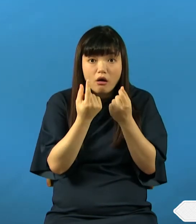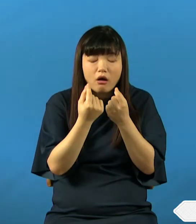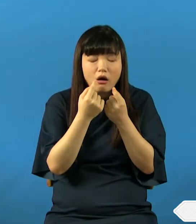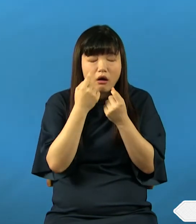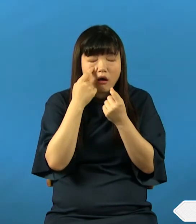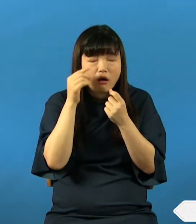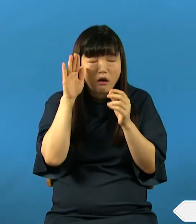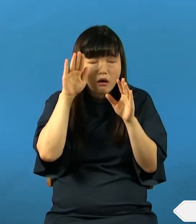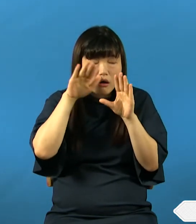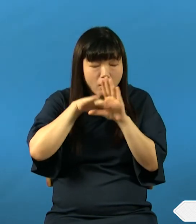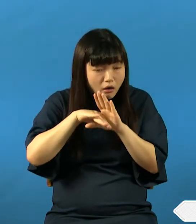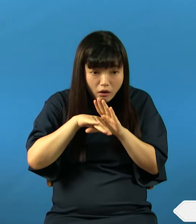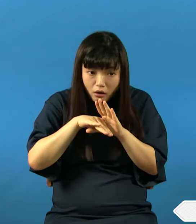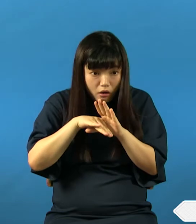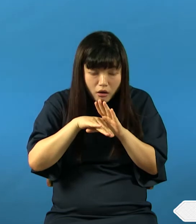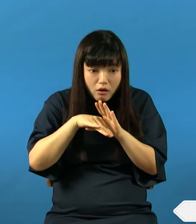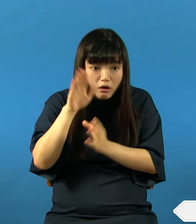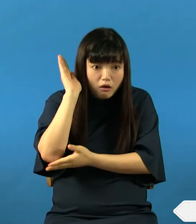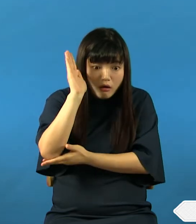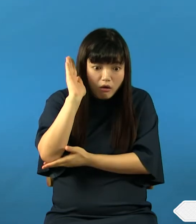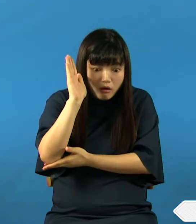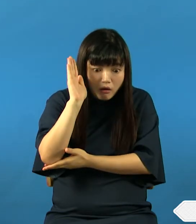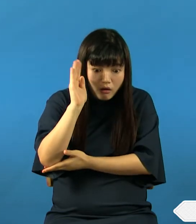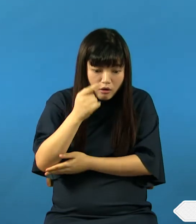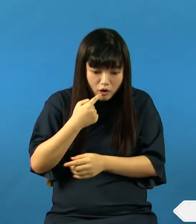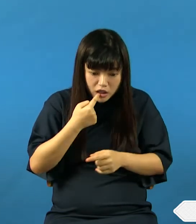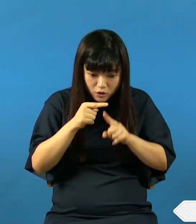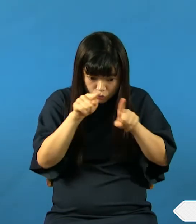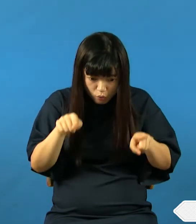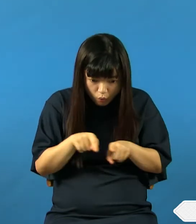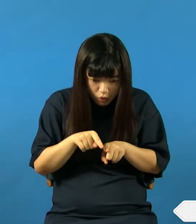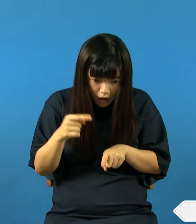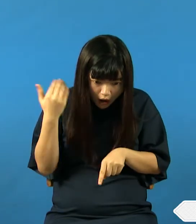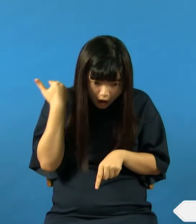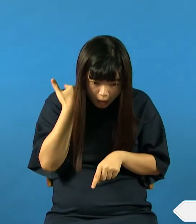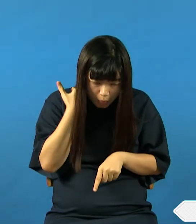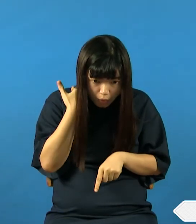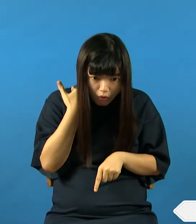눈앞이 캄캄해서 원고가 하나도 보이지를 않는다고 합니다.